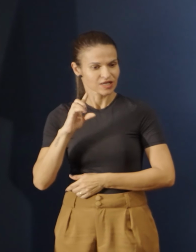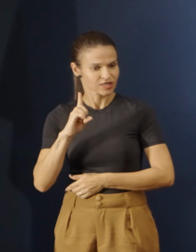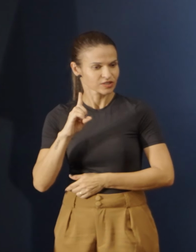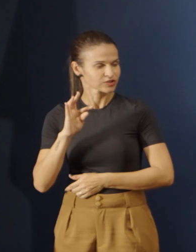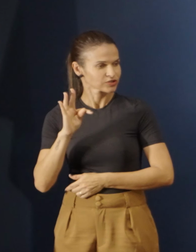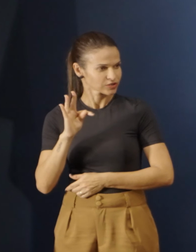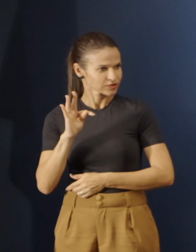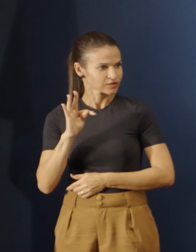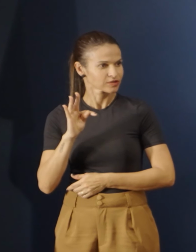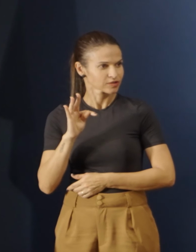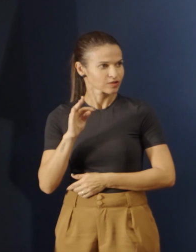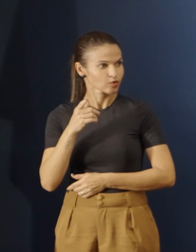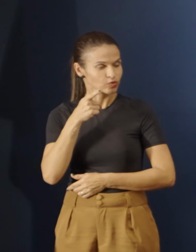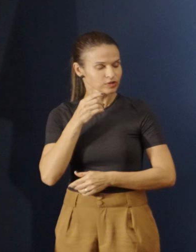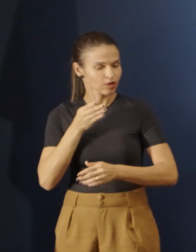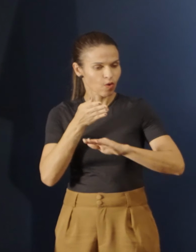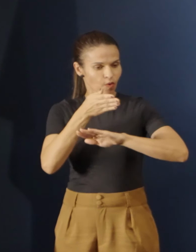consegui